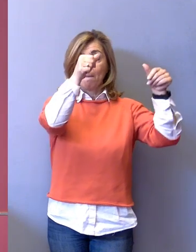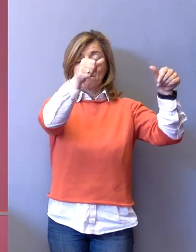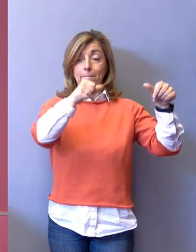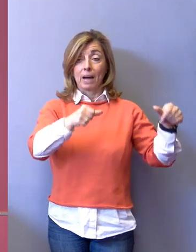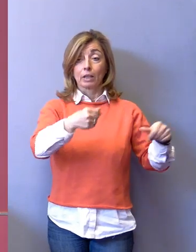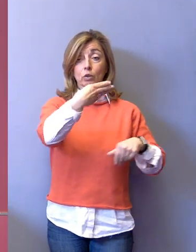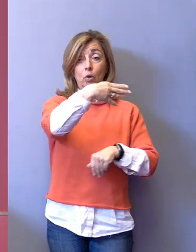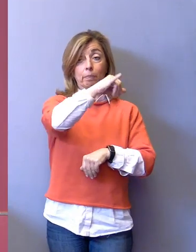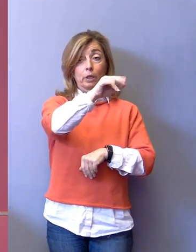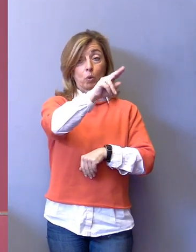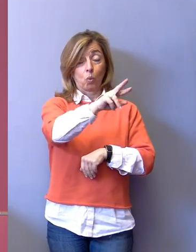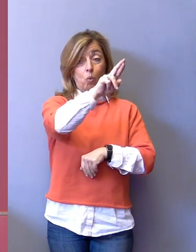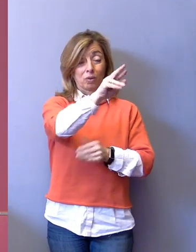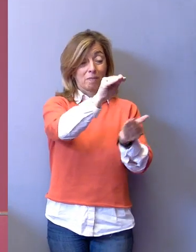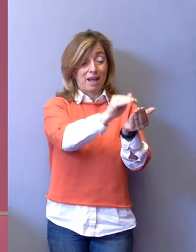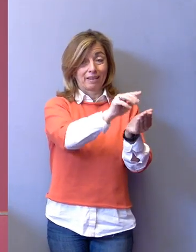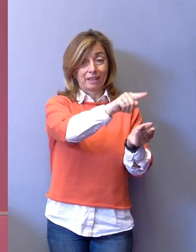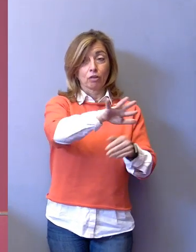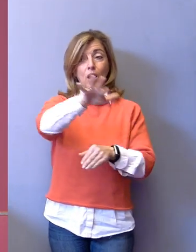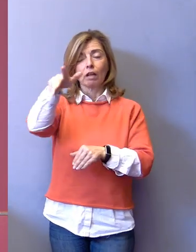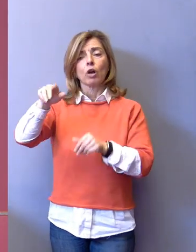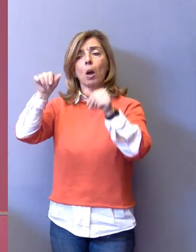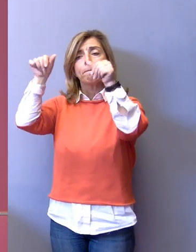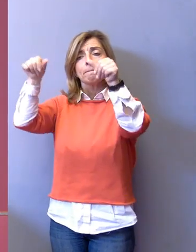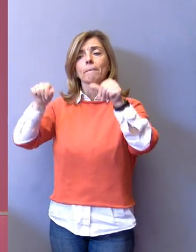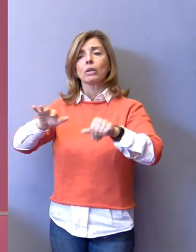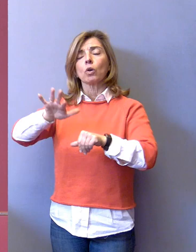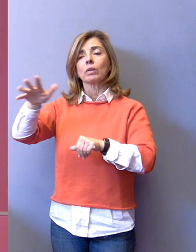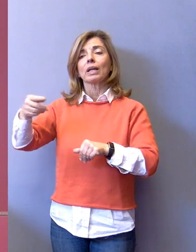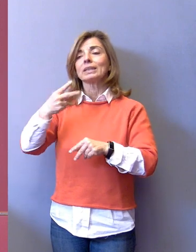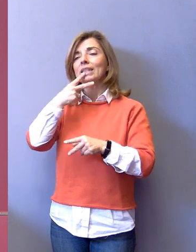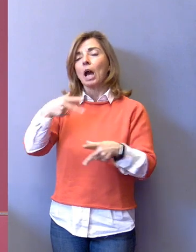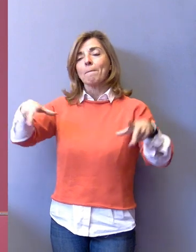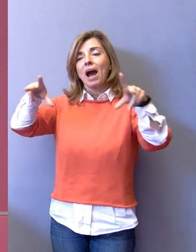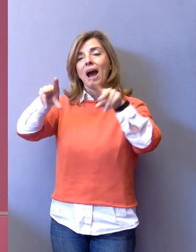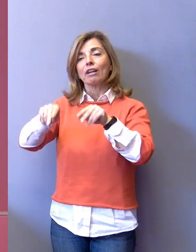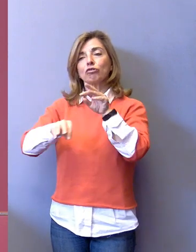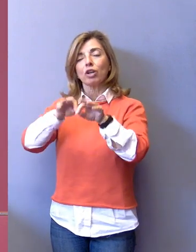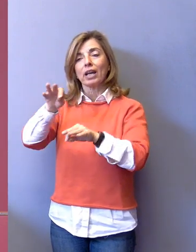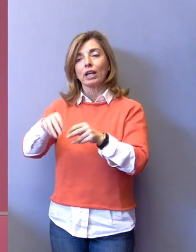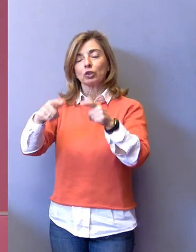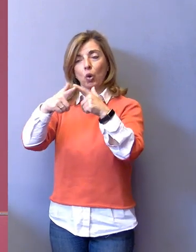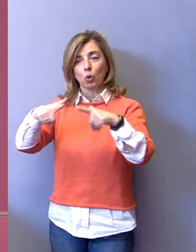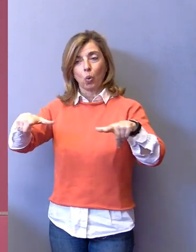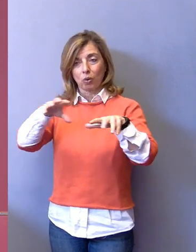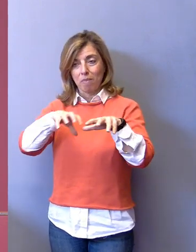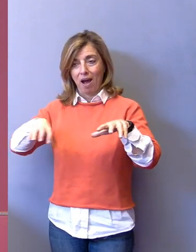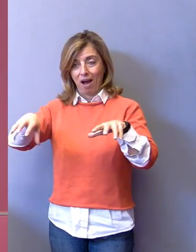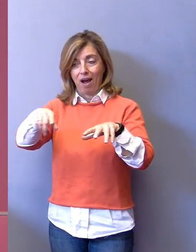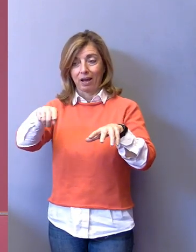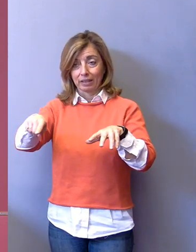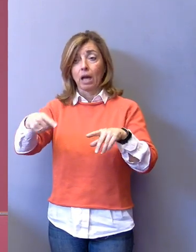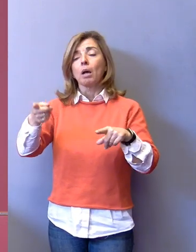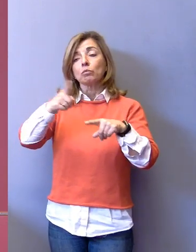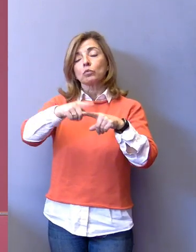l'asilo nido L'altro invece è un altro bando che si chiama rigenerazione urbana Poi diciamo partecipiamo anche